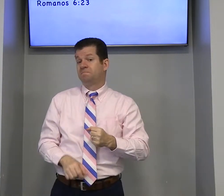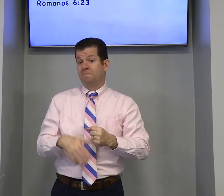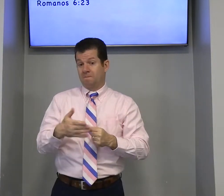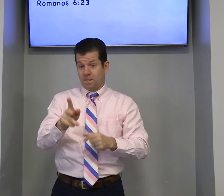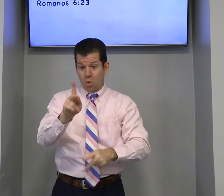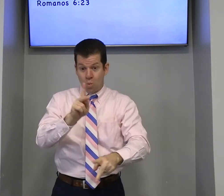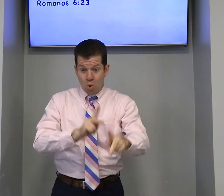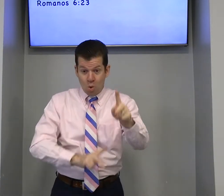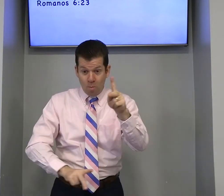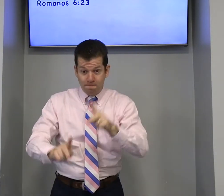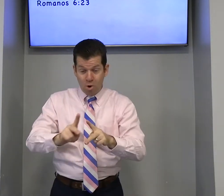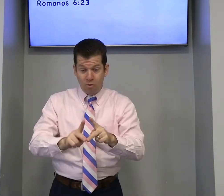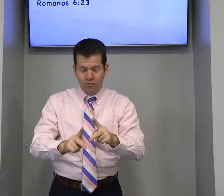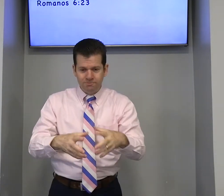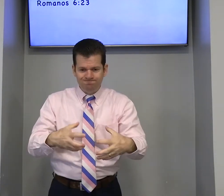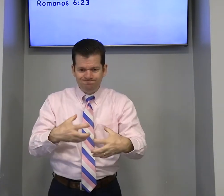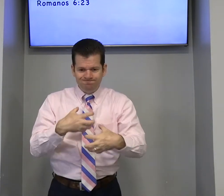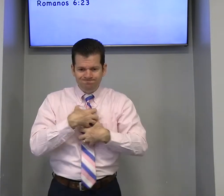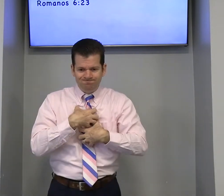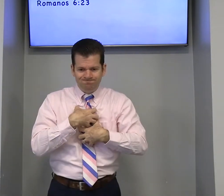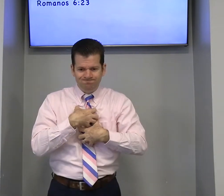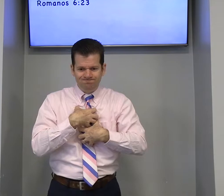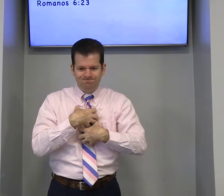amava muito esse povo.